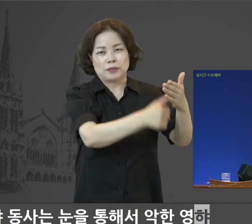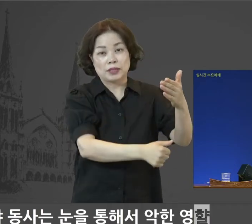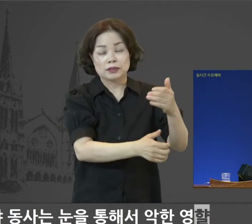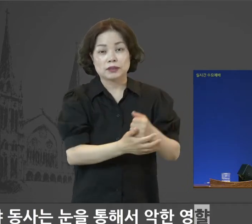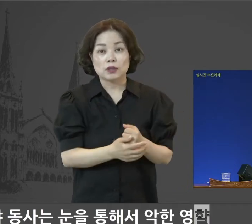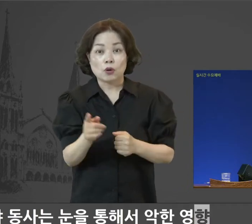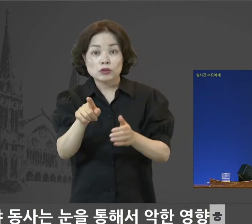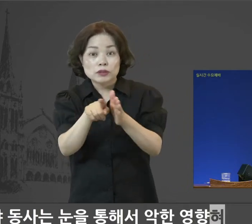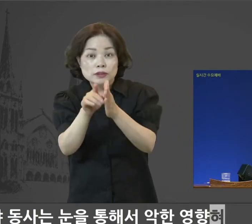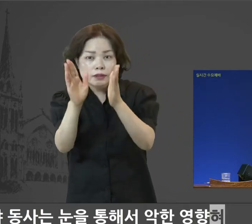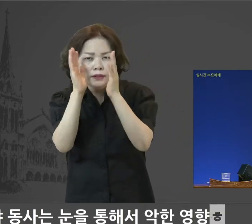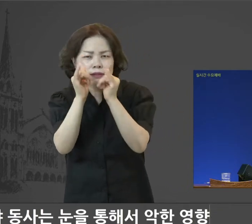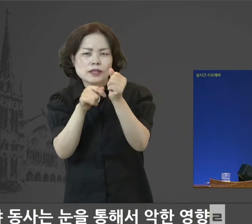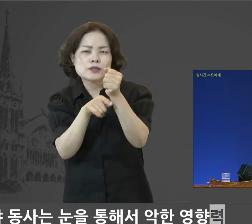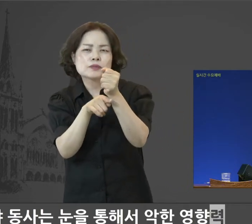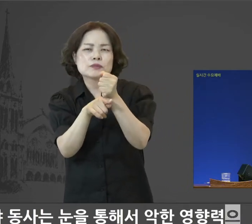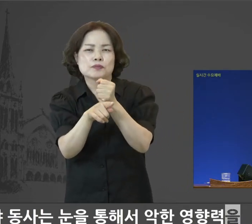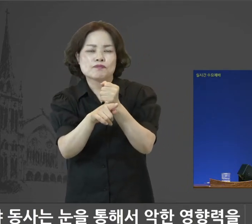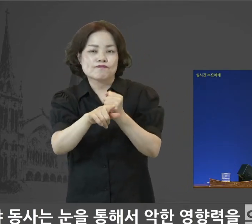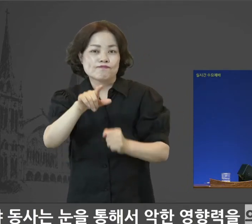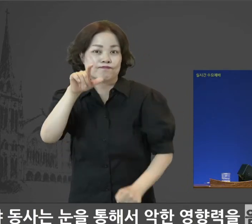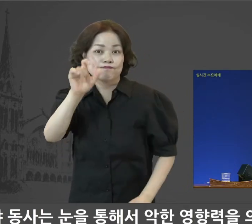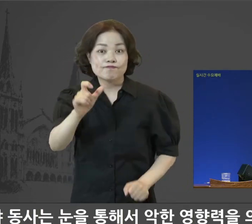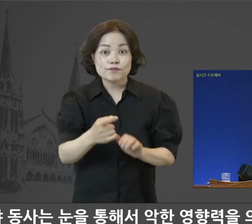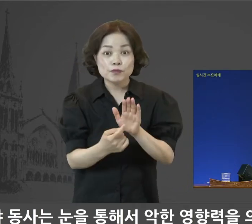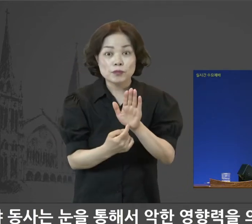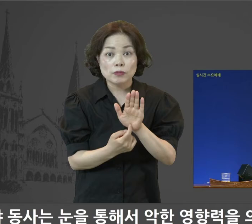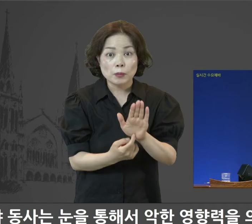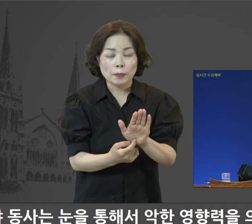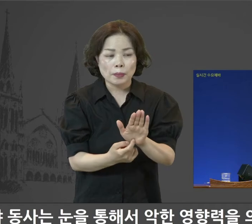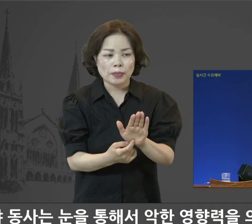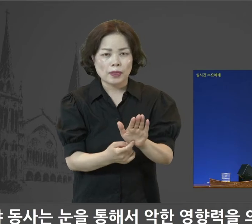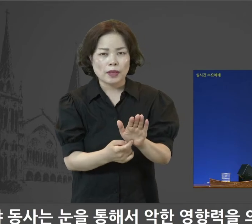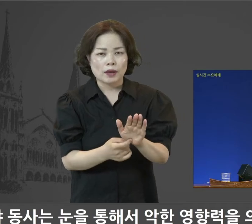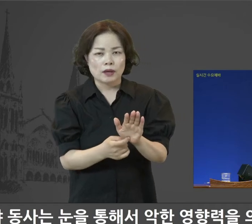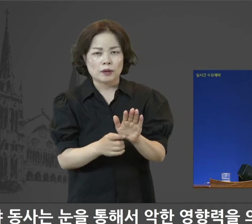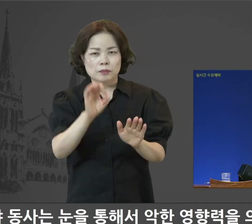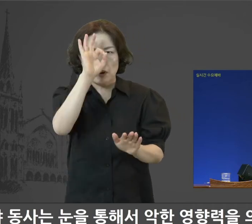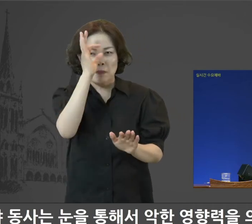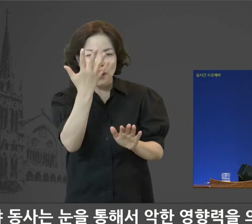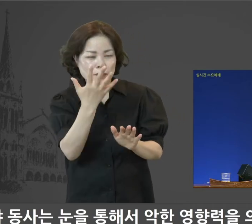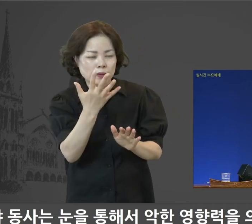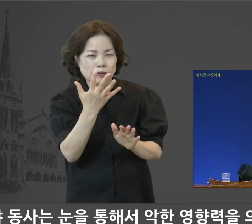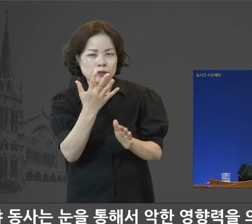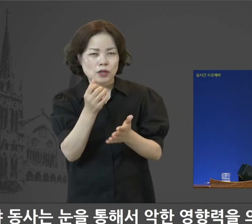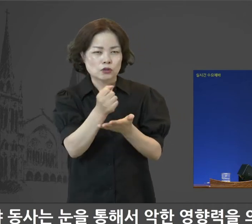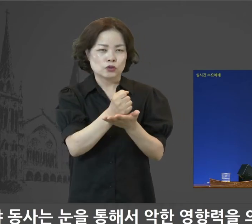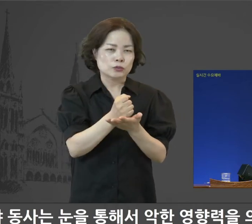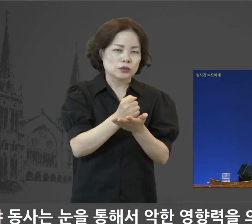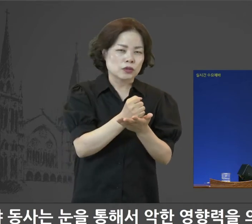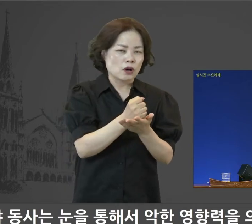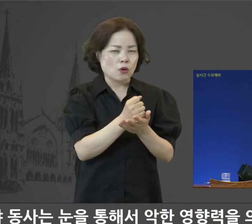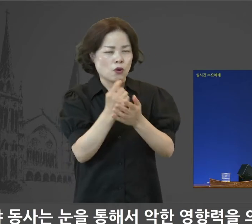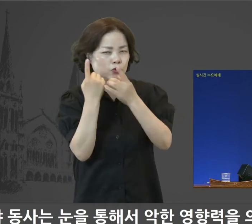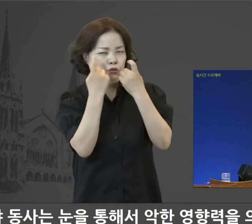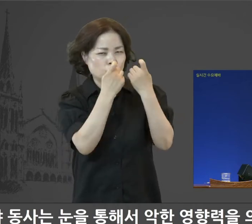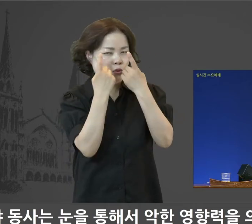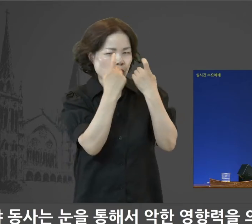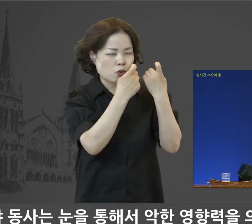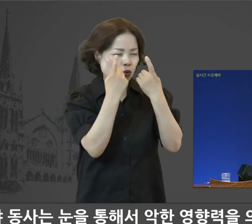어떤 신학자는 그 의미를 강하게 살려서 마법이나 주문에 홀리는 것이다